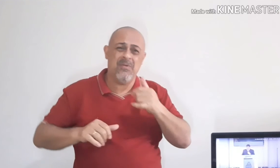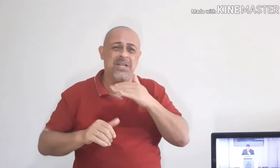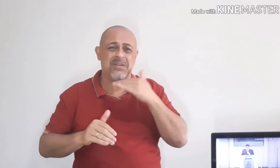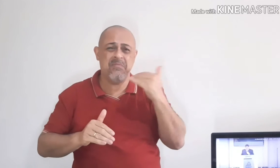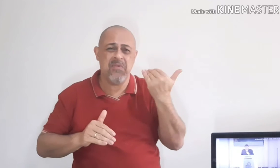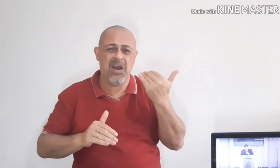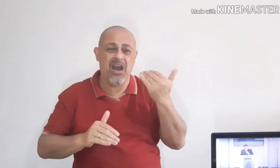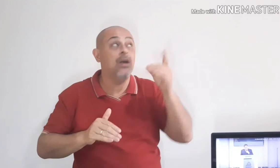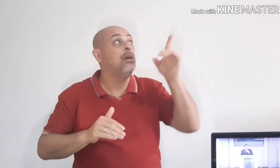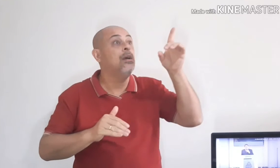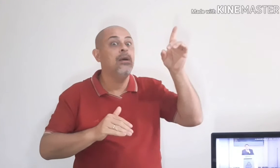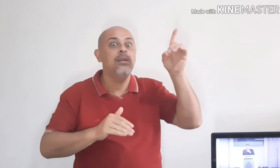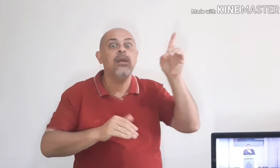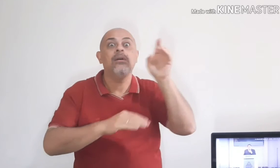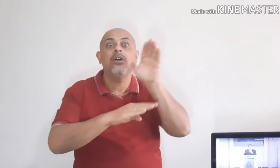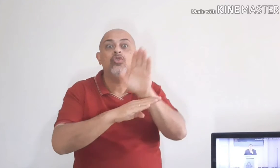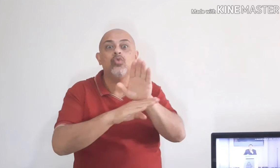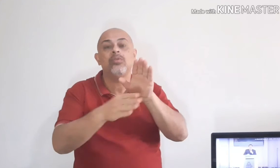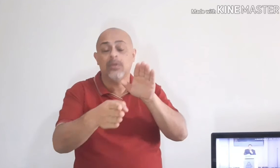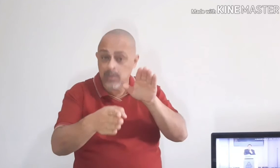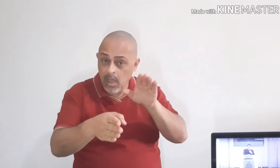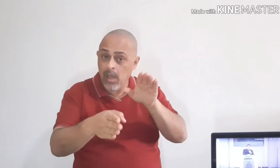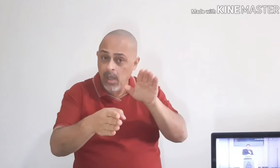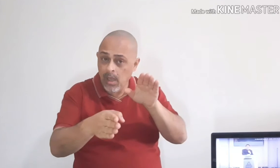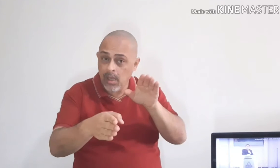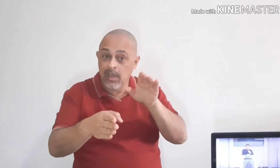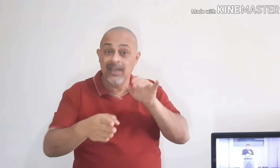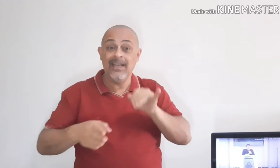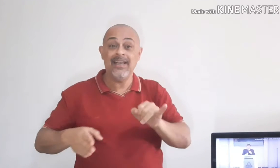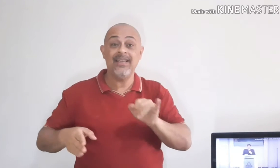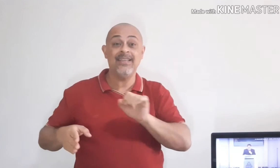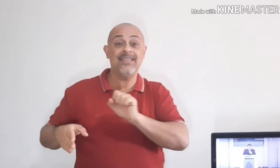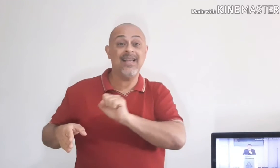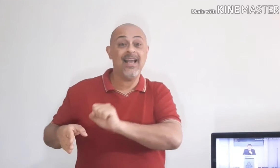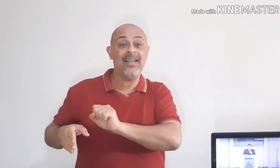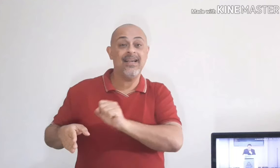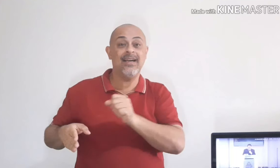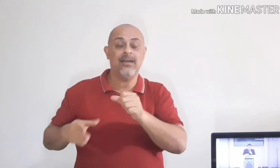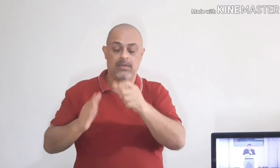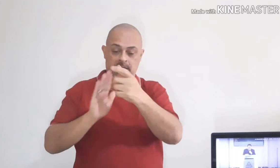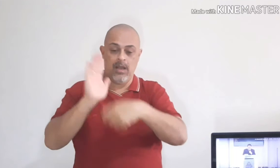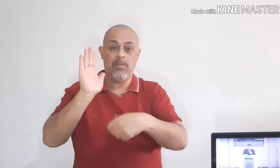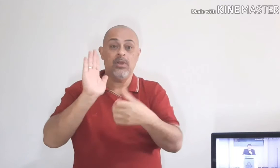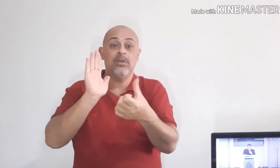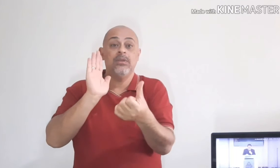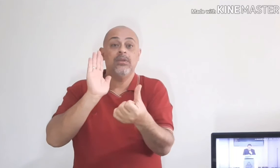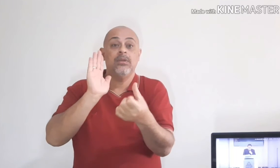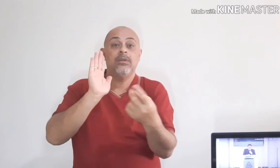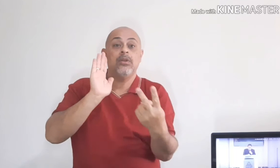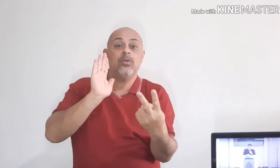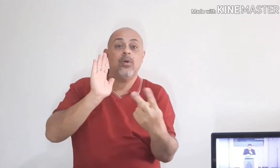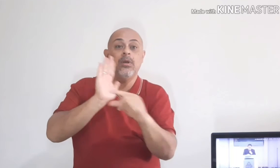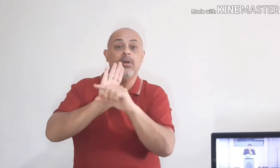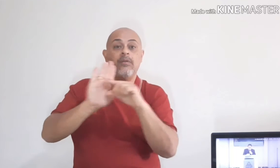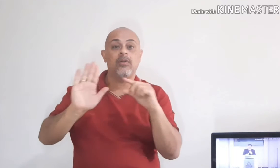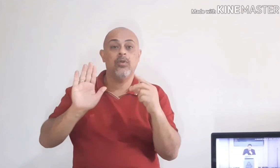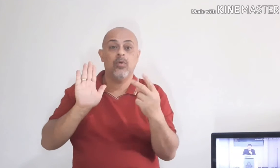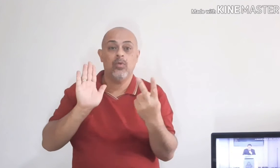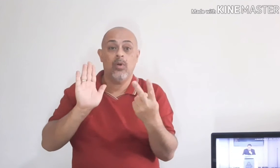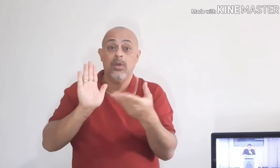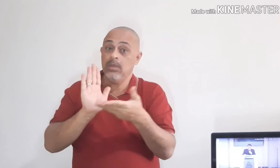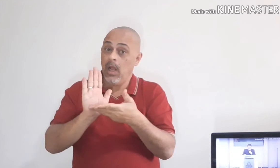vê. Esse é o Deus que diz em Isaías 66, 2, se você quiser abrir comigo lá,